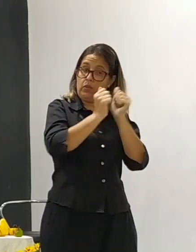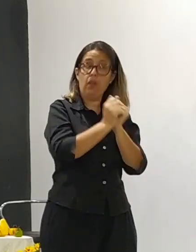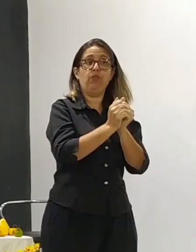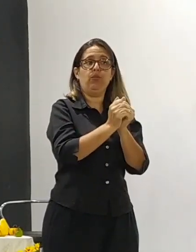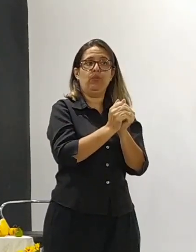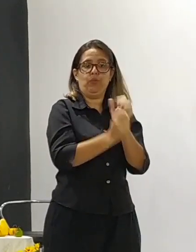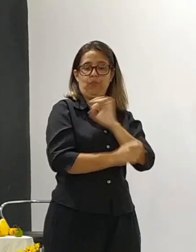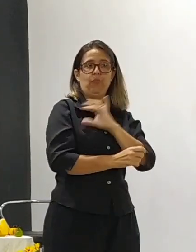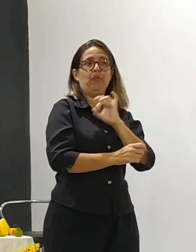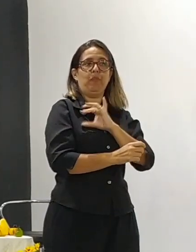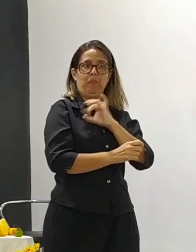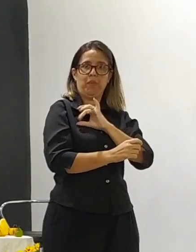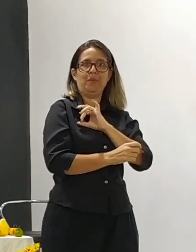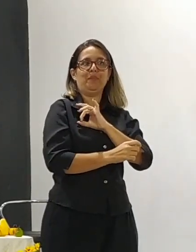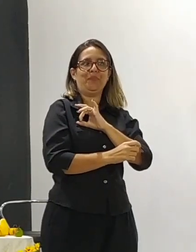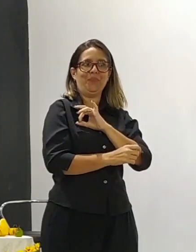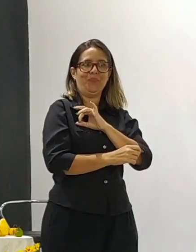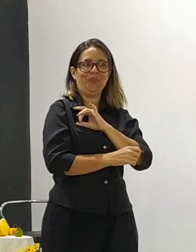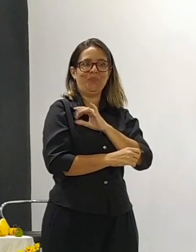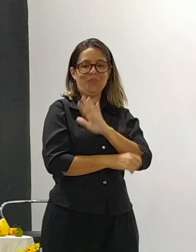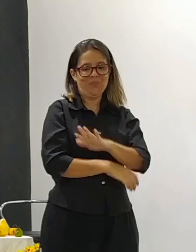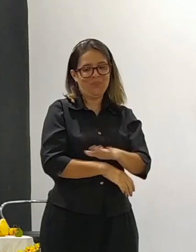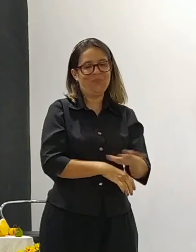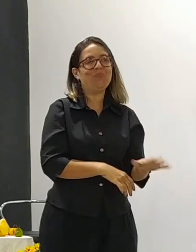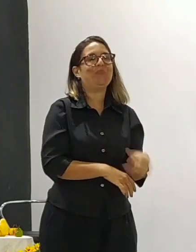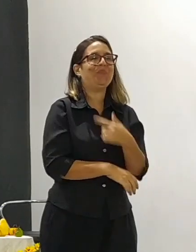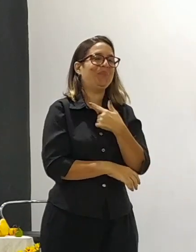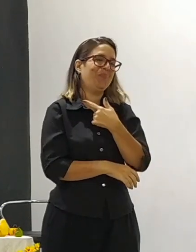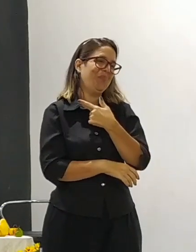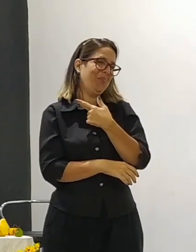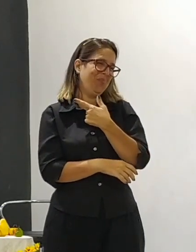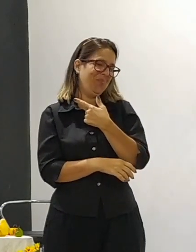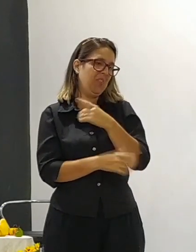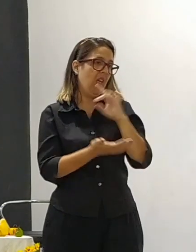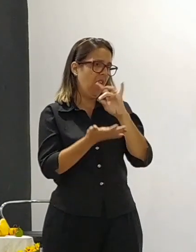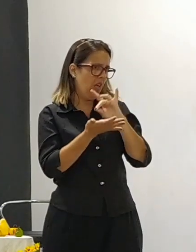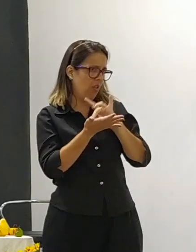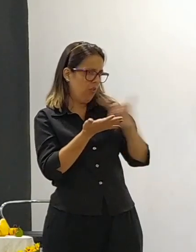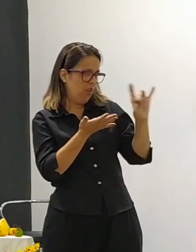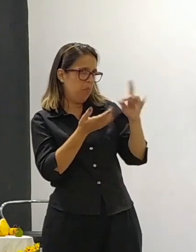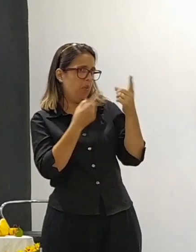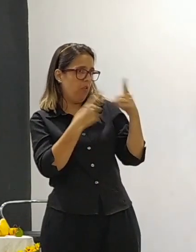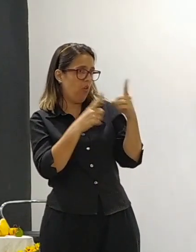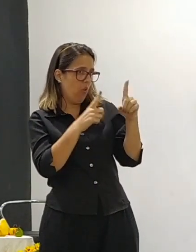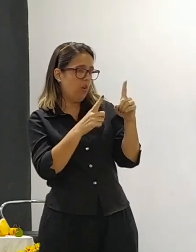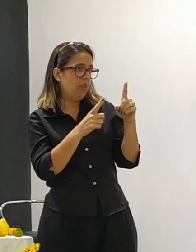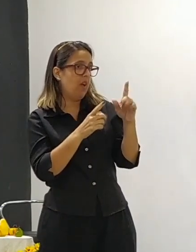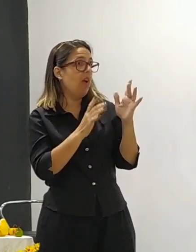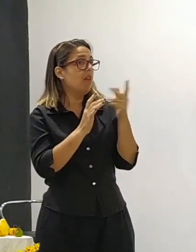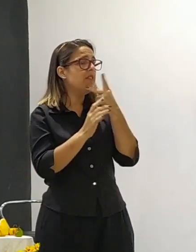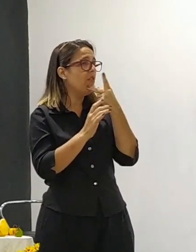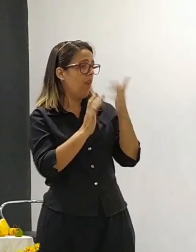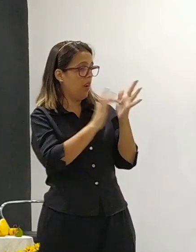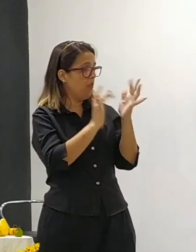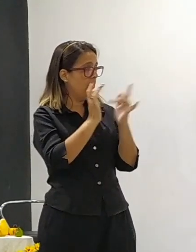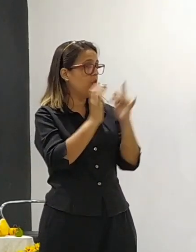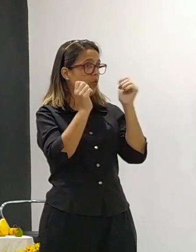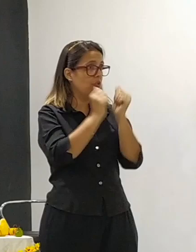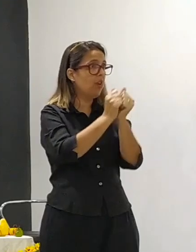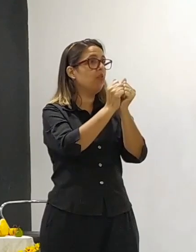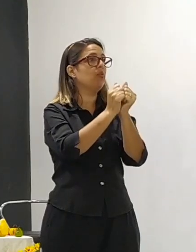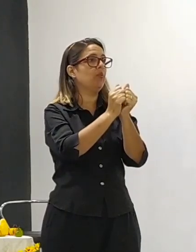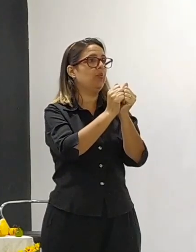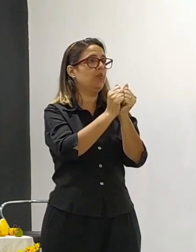Fulano está aí comigo, né? Então assim, quando o inimigo se levantar contra você, você fala: ó, Jesus está comigo.